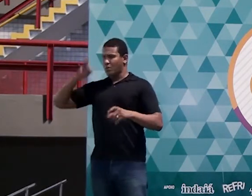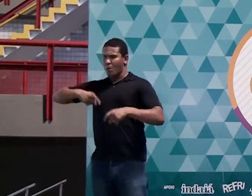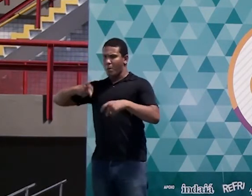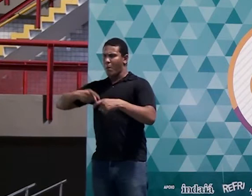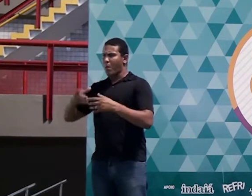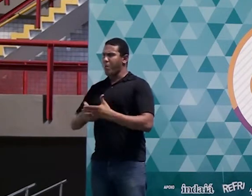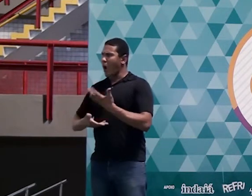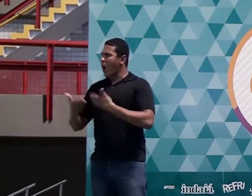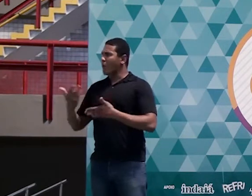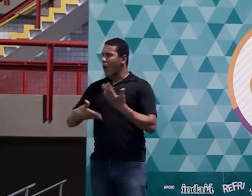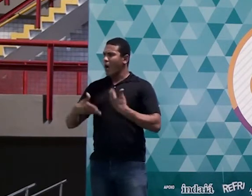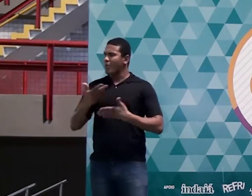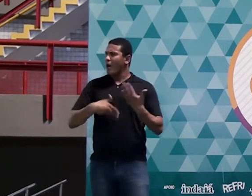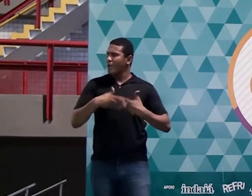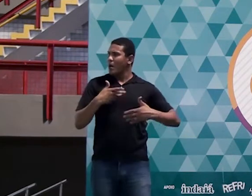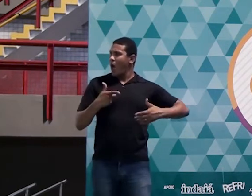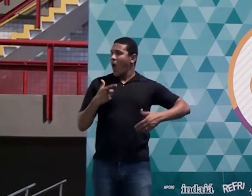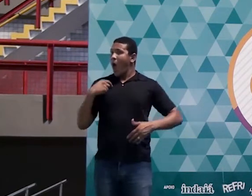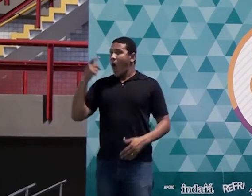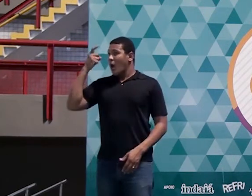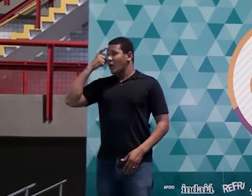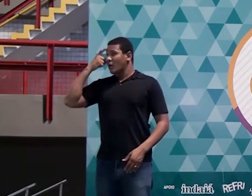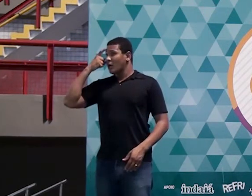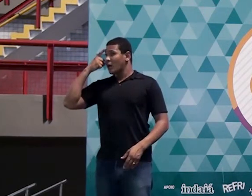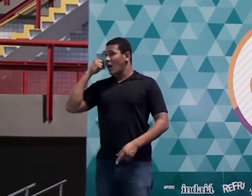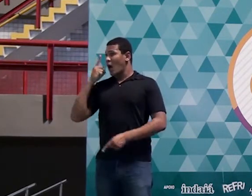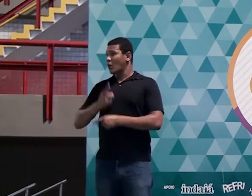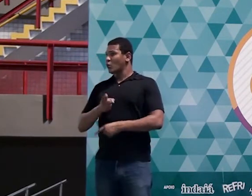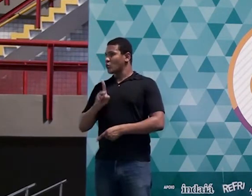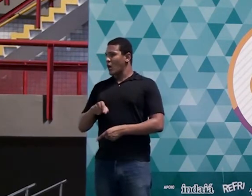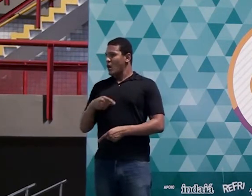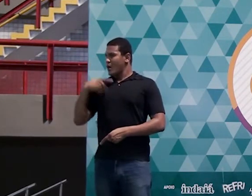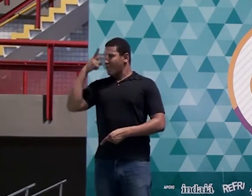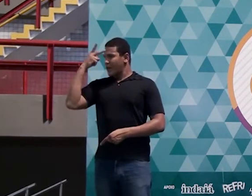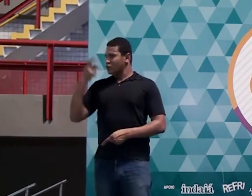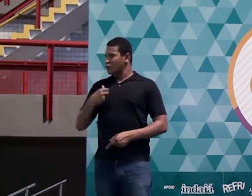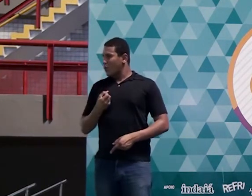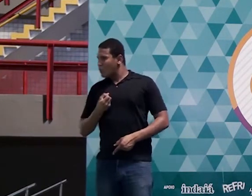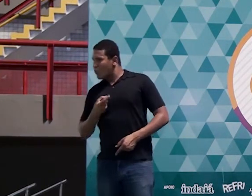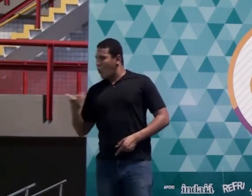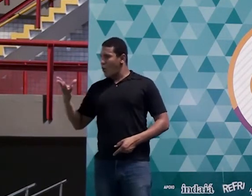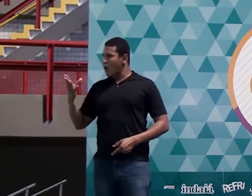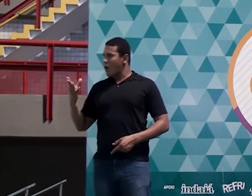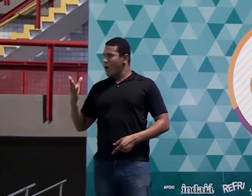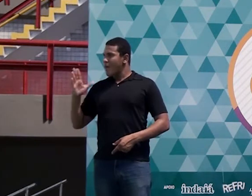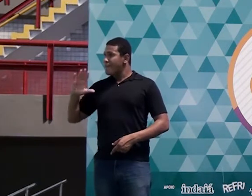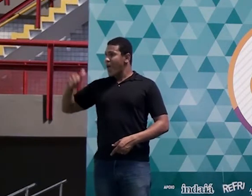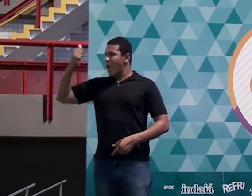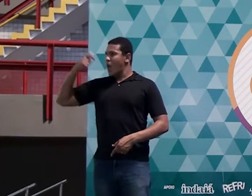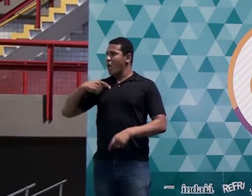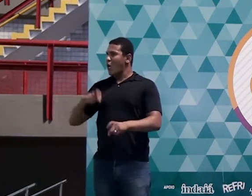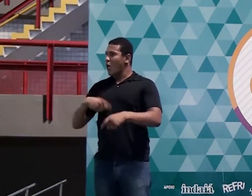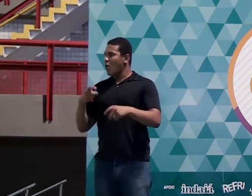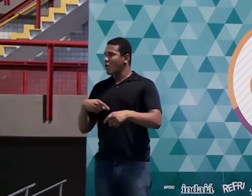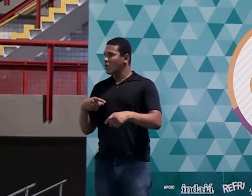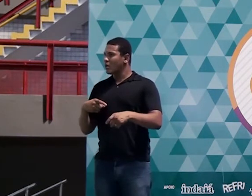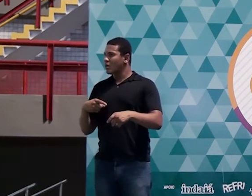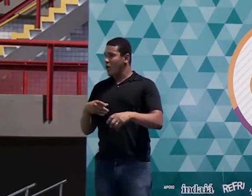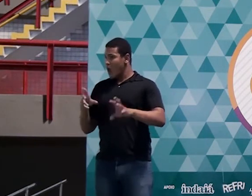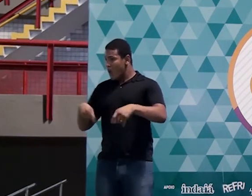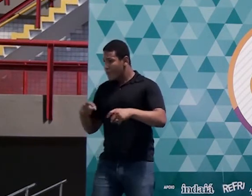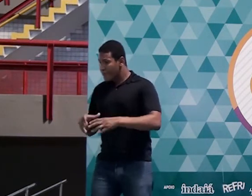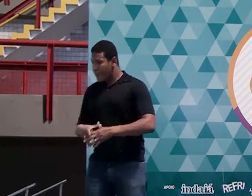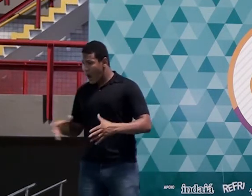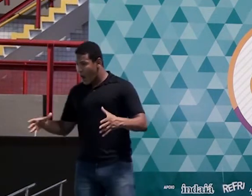uma fórmula, ó. Quanto mais gente, mais produção. Mas quanto mais produção, mais gente.